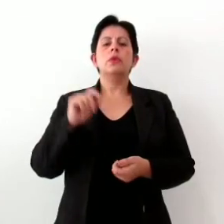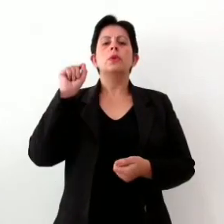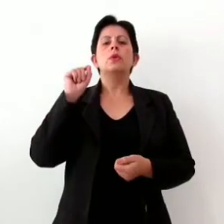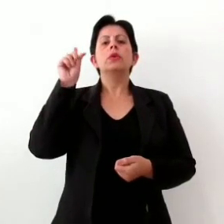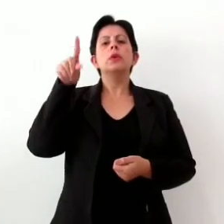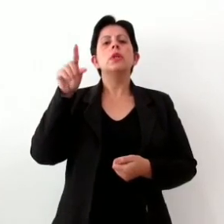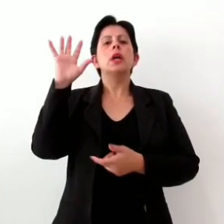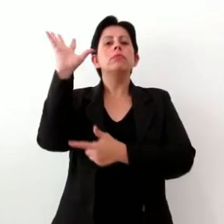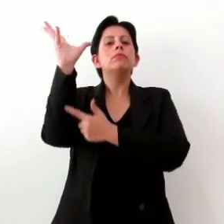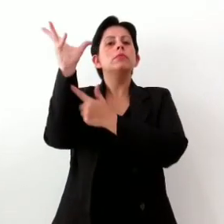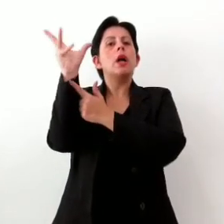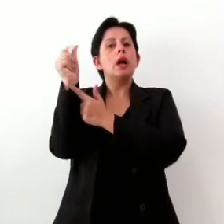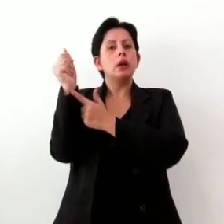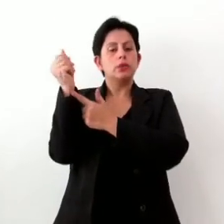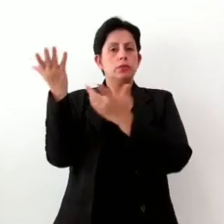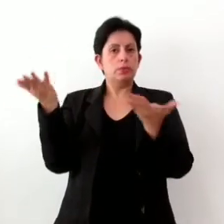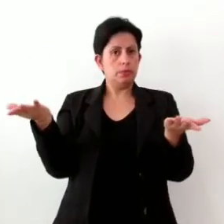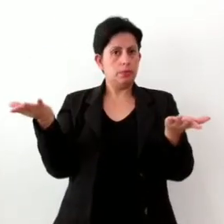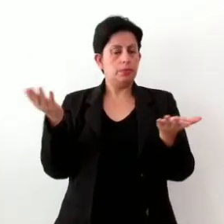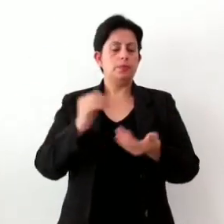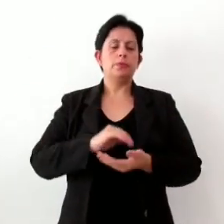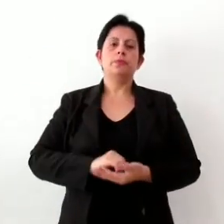que é arte?